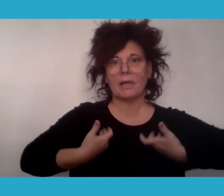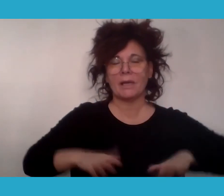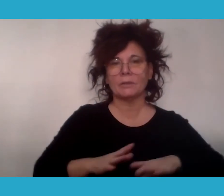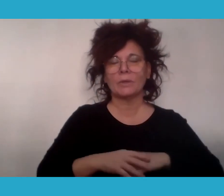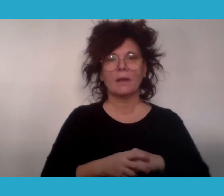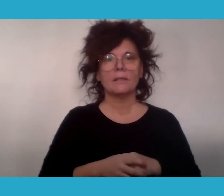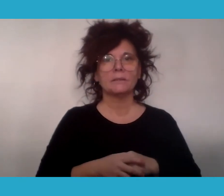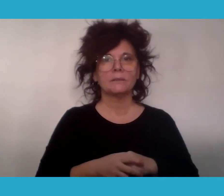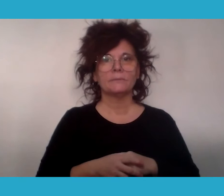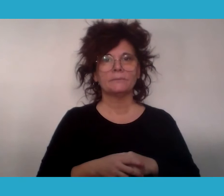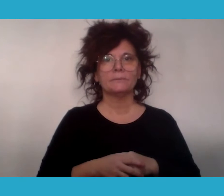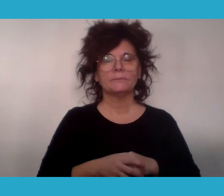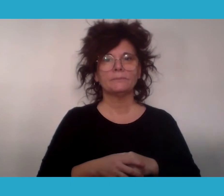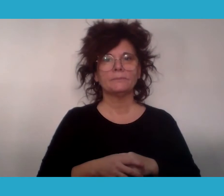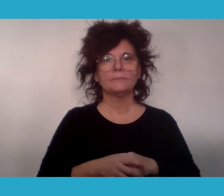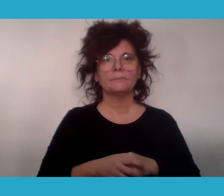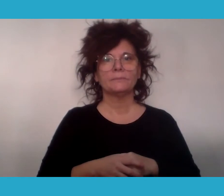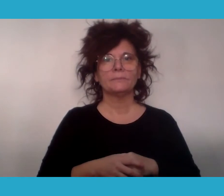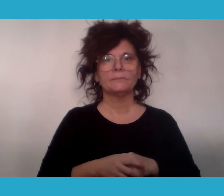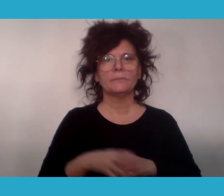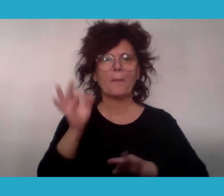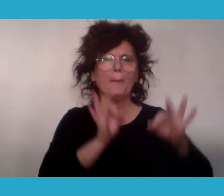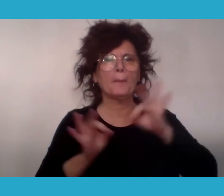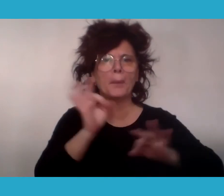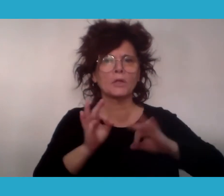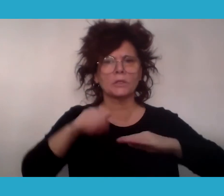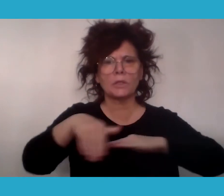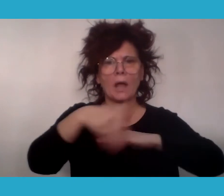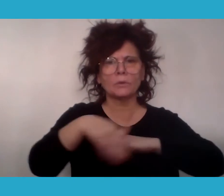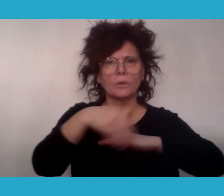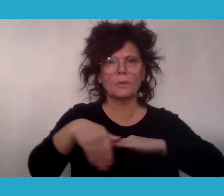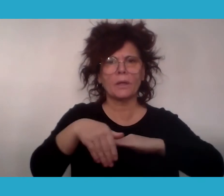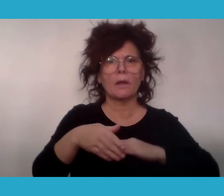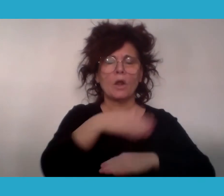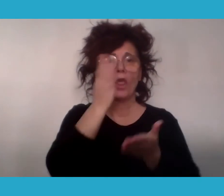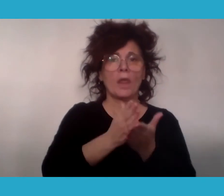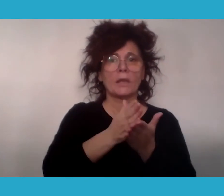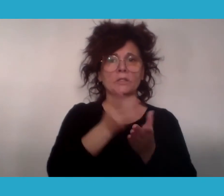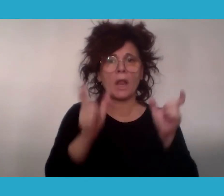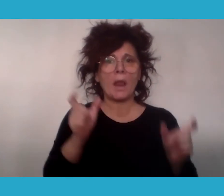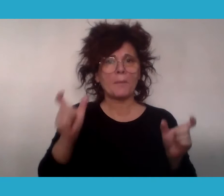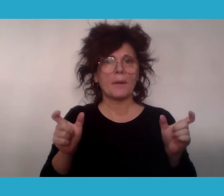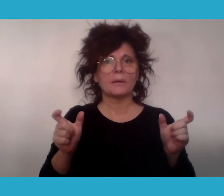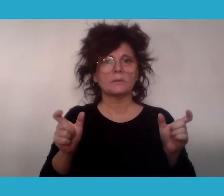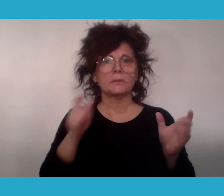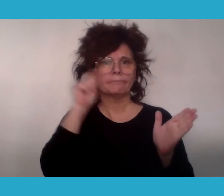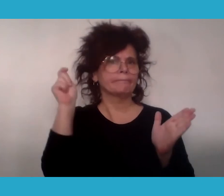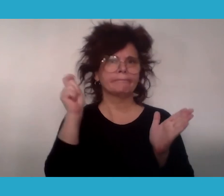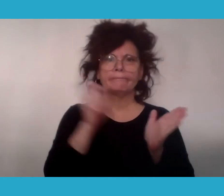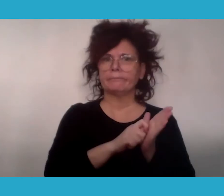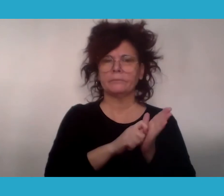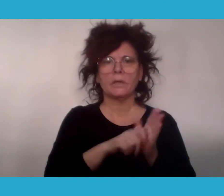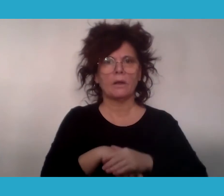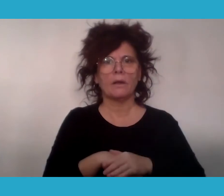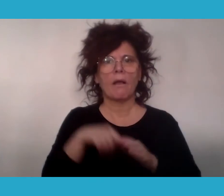se erige como hecho folclórico. El proyecto de autovía es una violación a los derechos humanos. La traza proyectada para la obra pasa